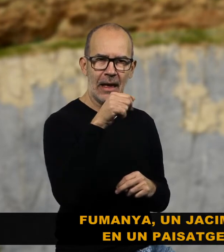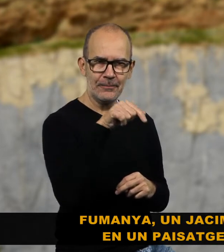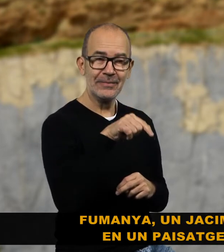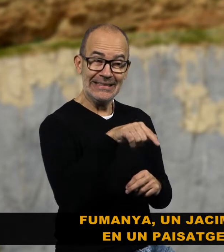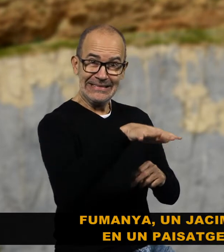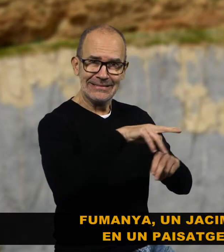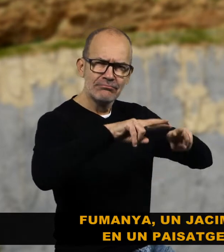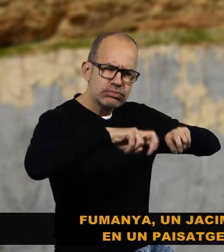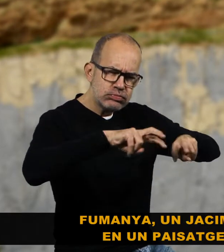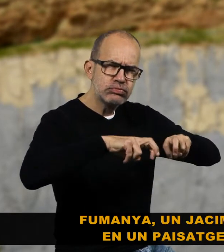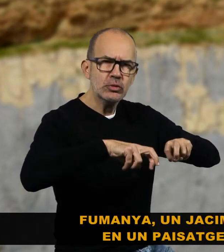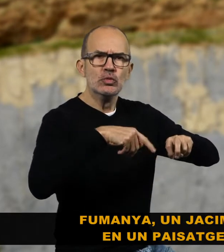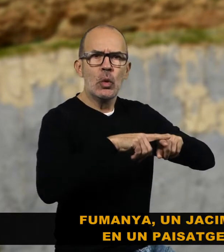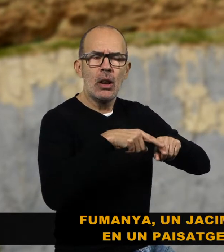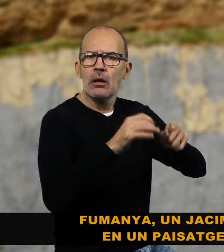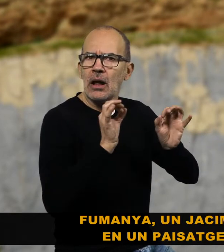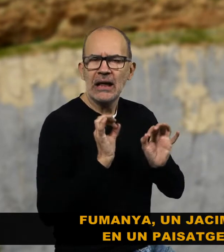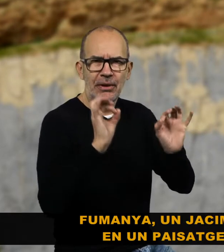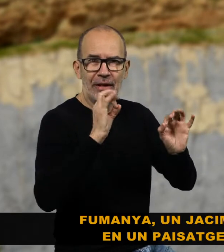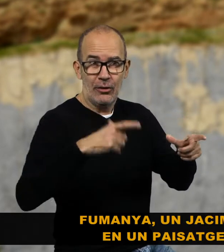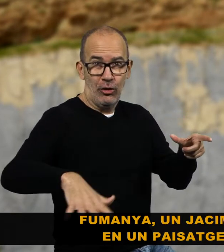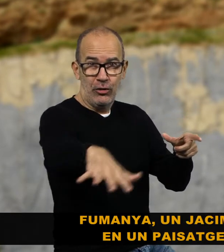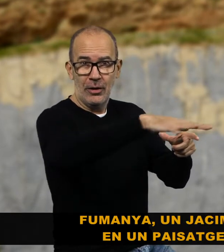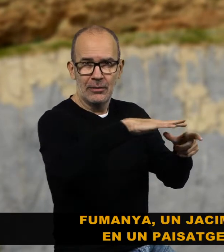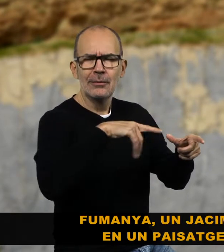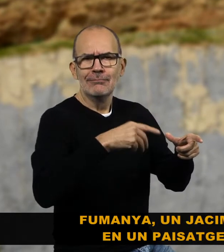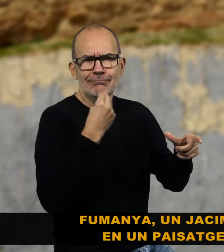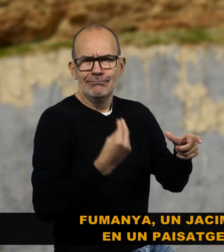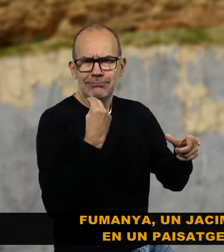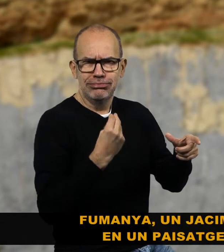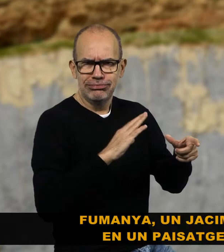Fumanya, un jaciment excepcional en un paisatge excepcional.